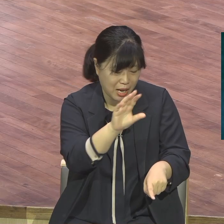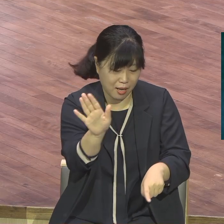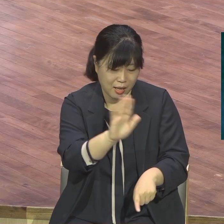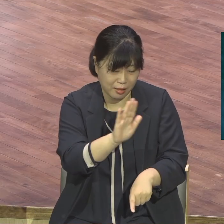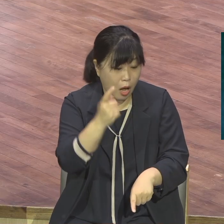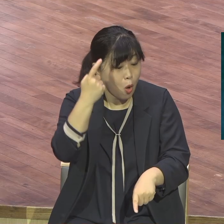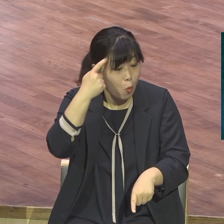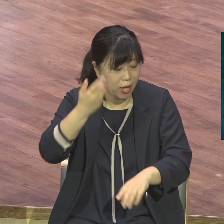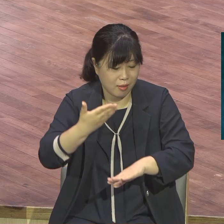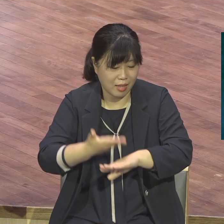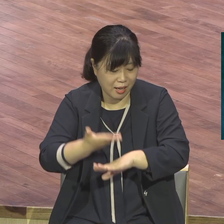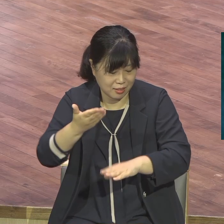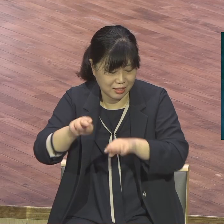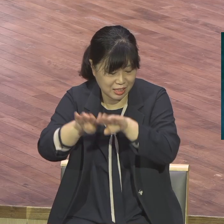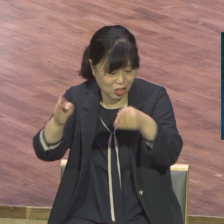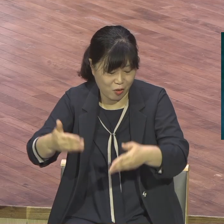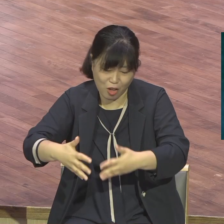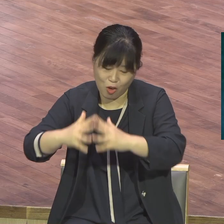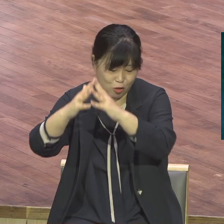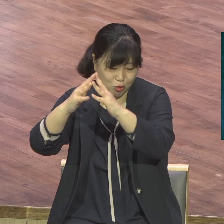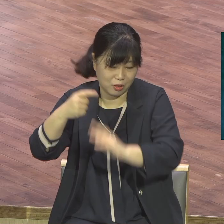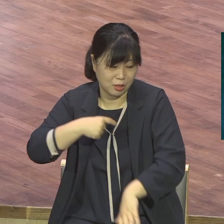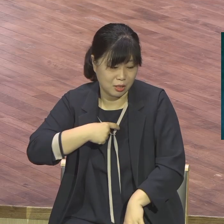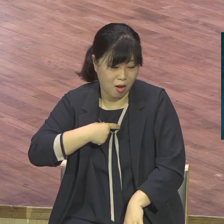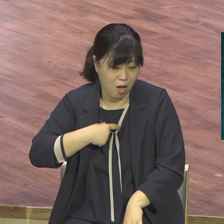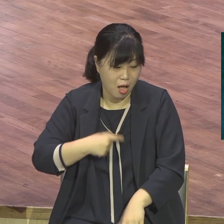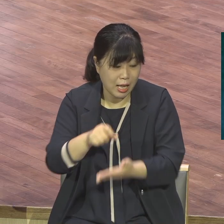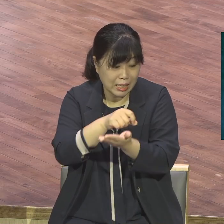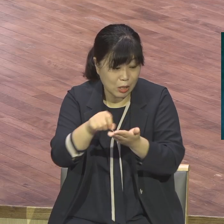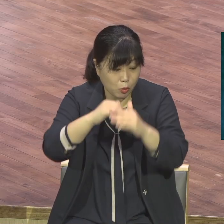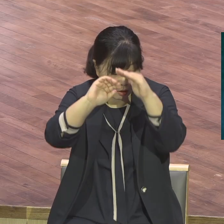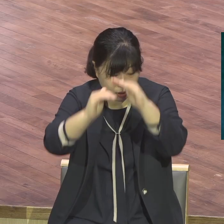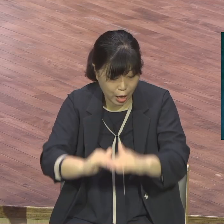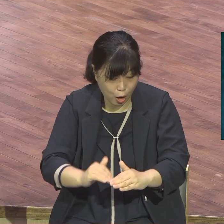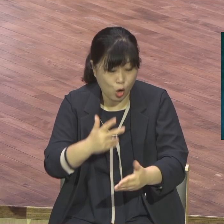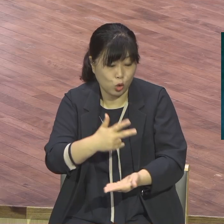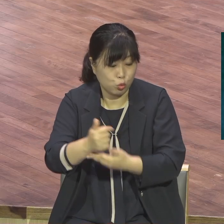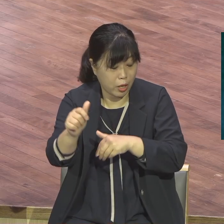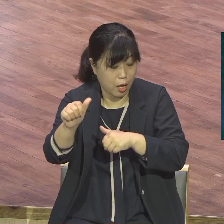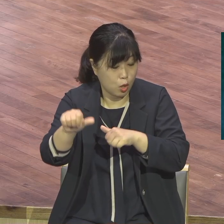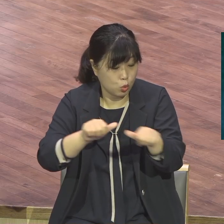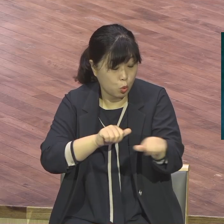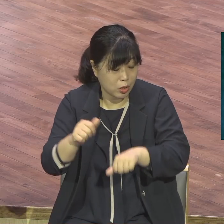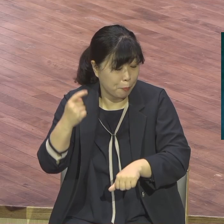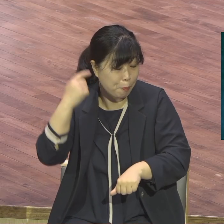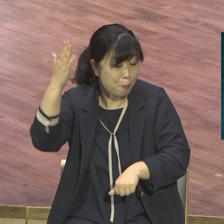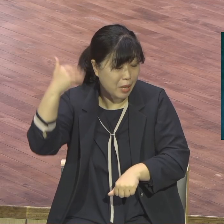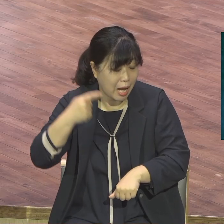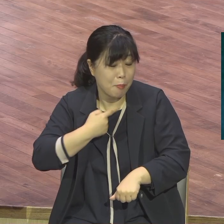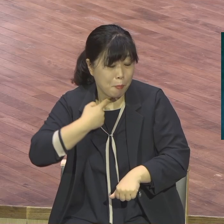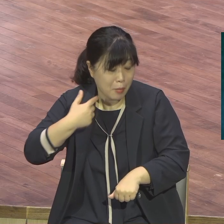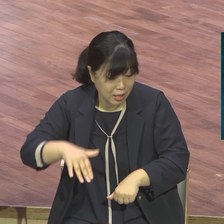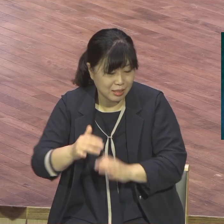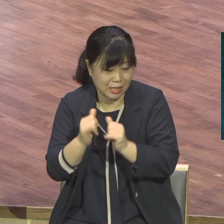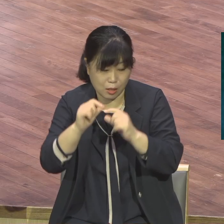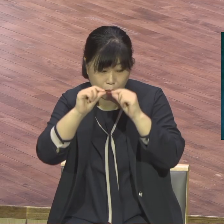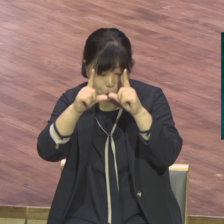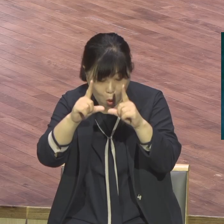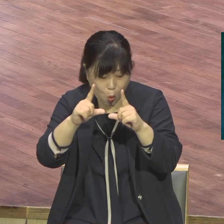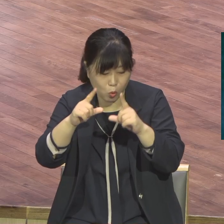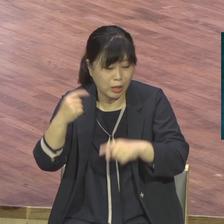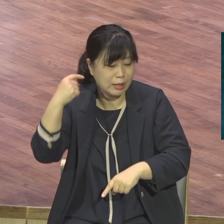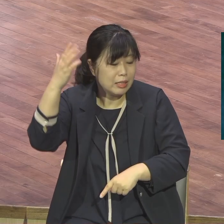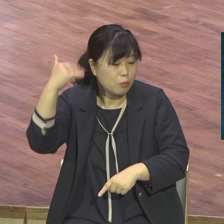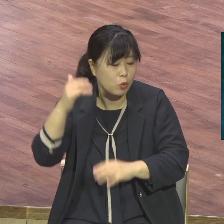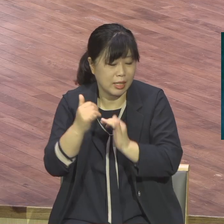건축하지 아니하려 함이라. 기록된 바 주의 소식을 받지 못한 자들이 볼 것이요 듣지 못한 자들이 깨달으리라 함과